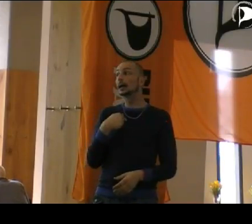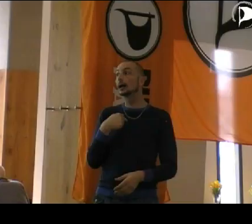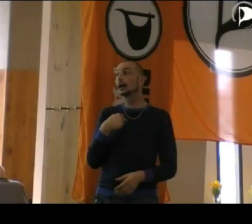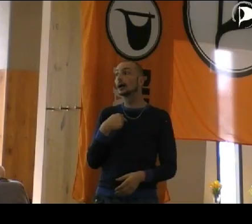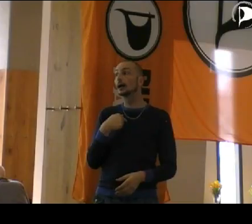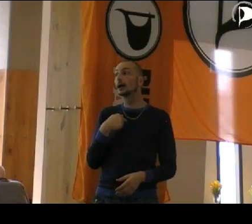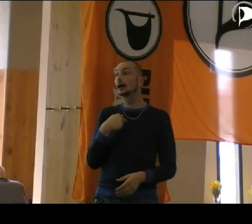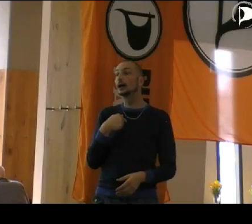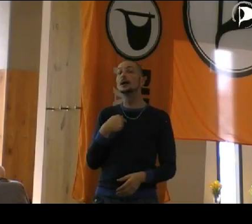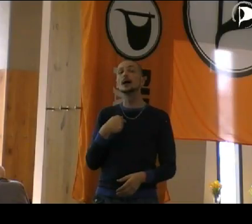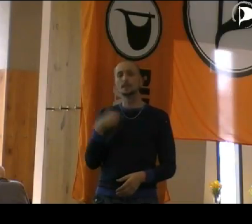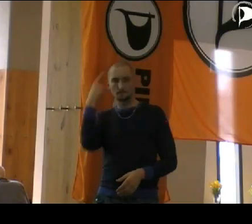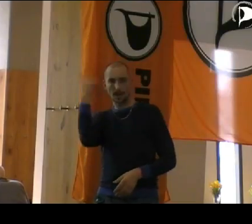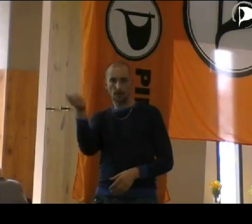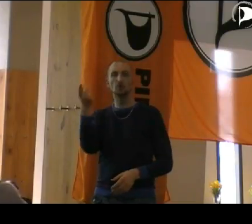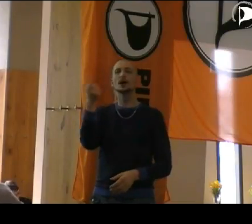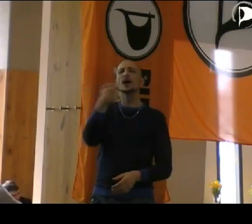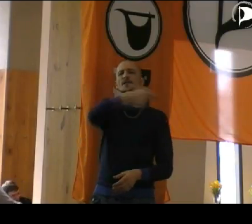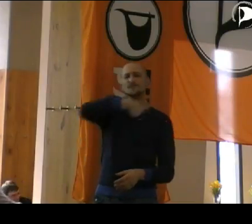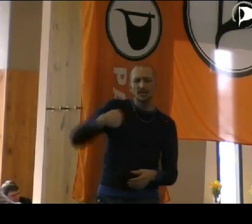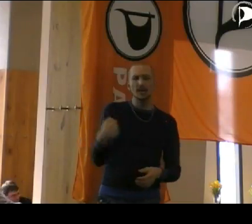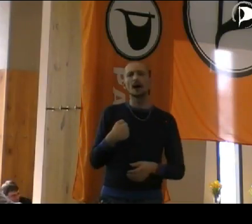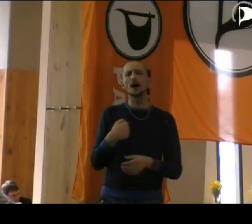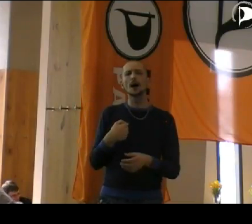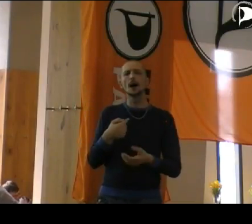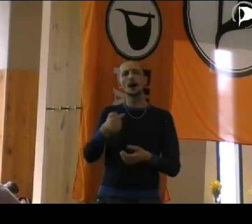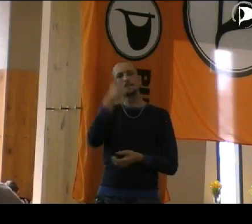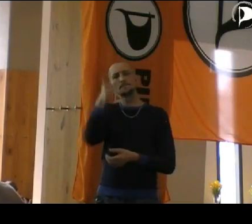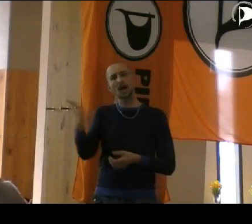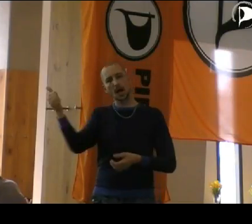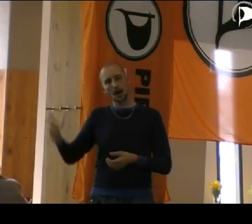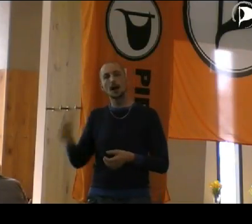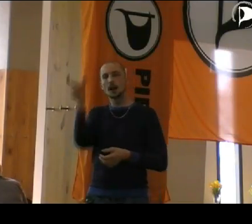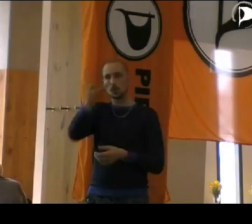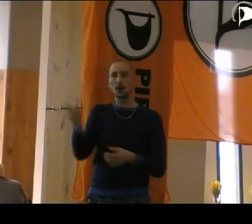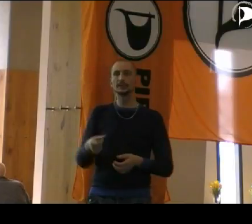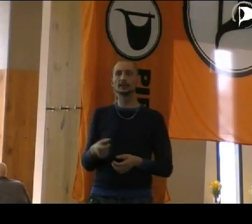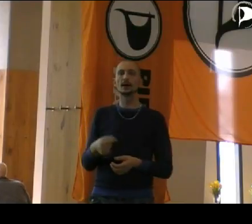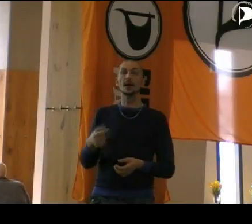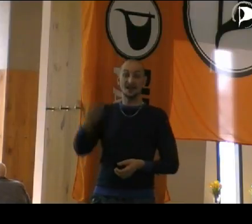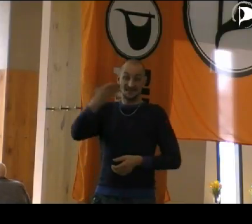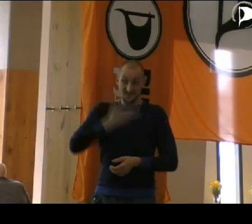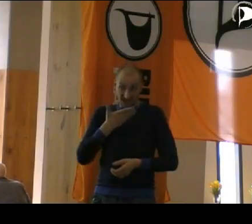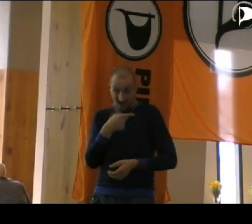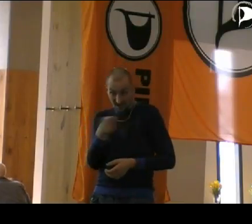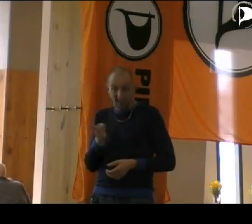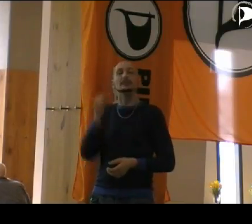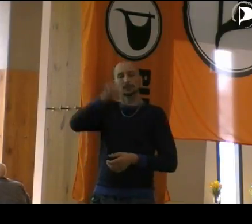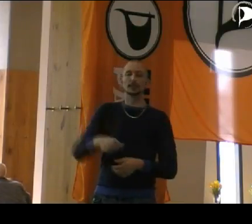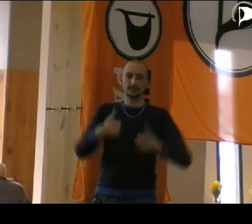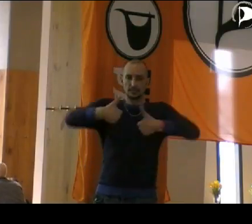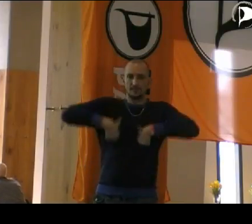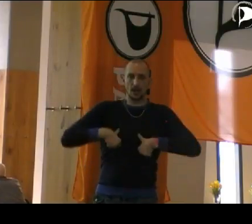lassen wir uns nicht von einigen dutzend leute einen bildet aufzügen ich bin glücklich und